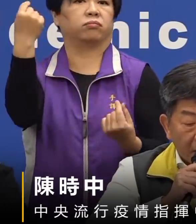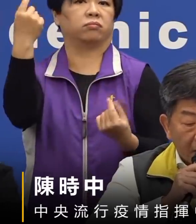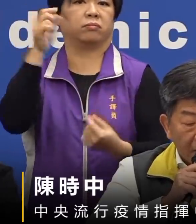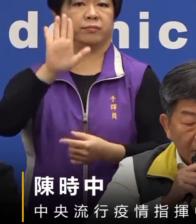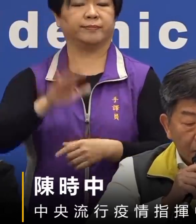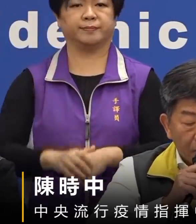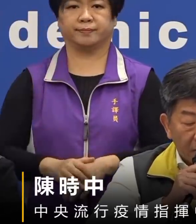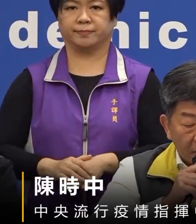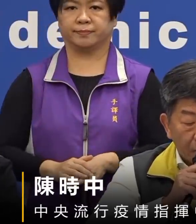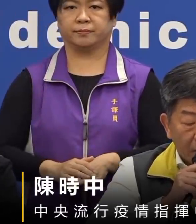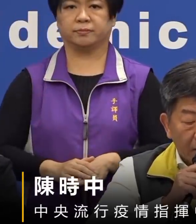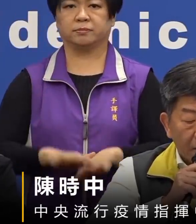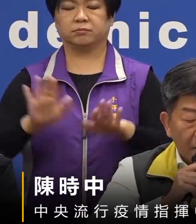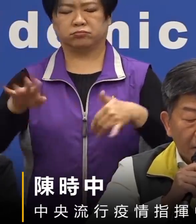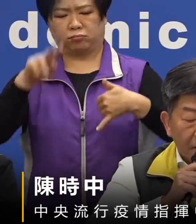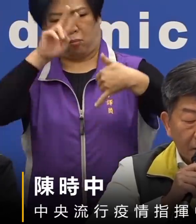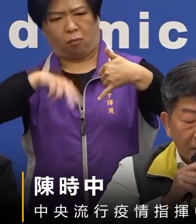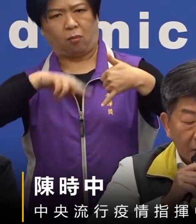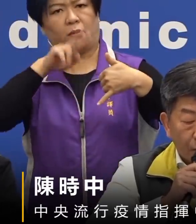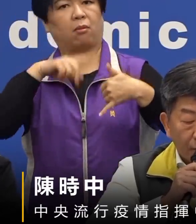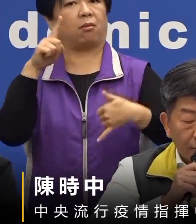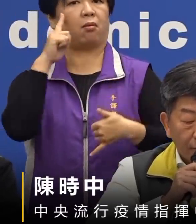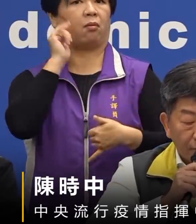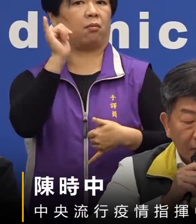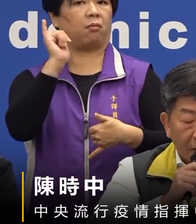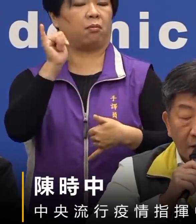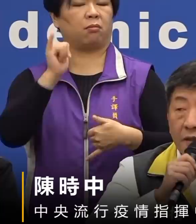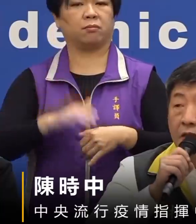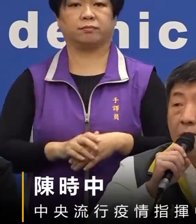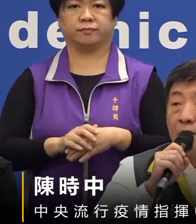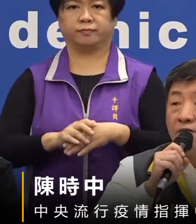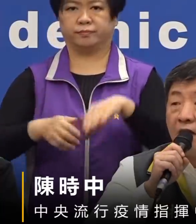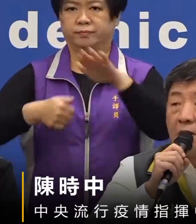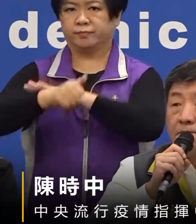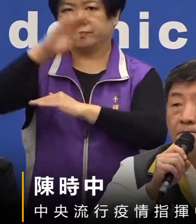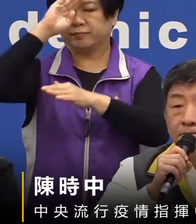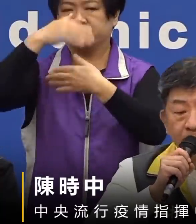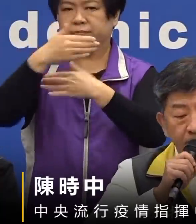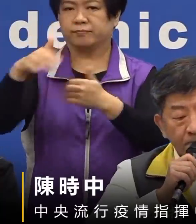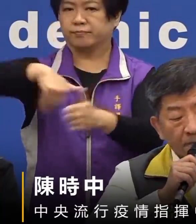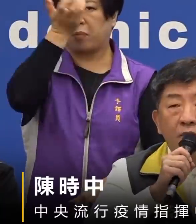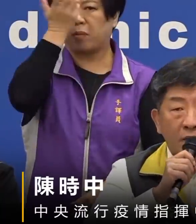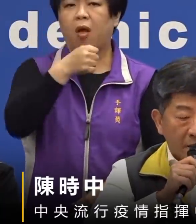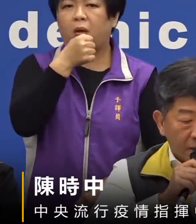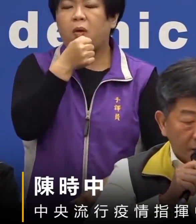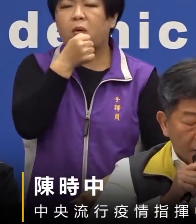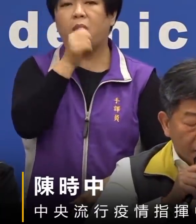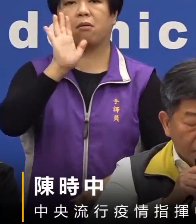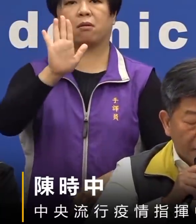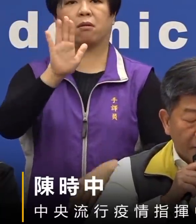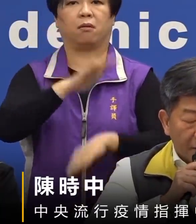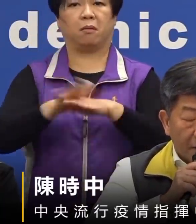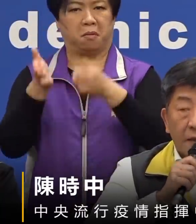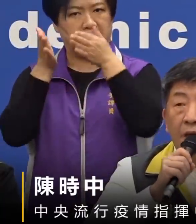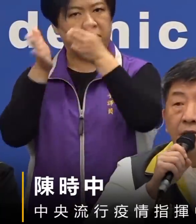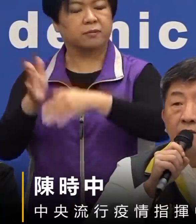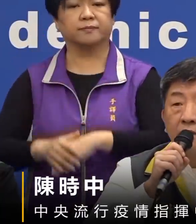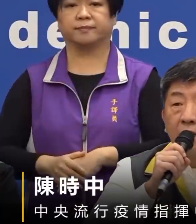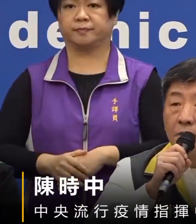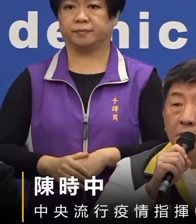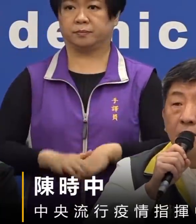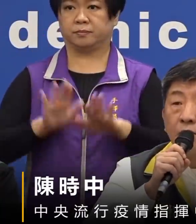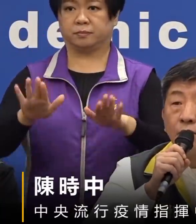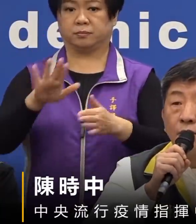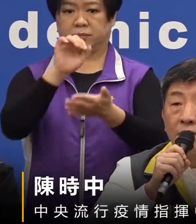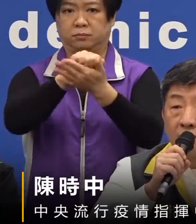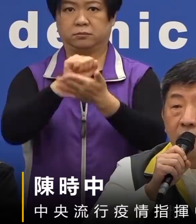前个案无症状，收治于负压隔离病房。这位确诊的个案，